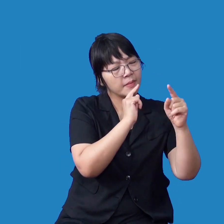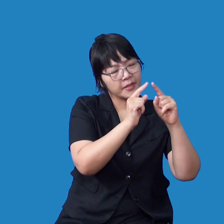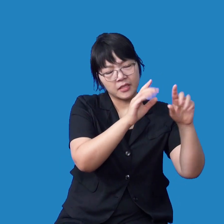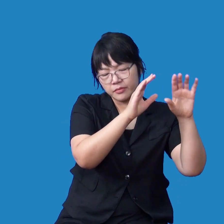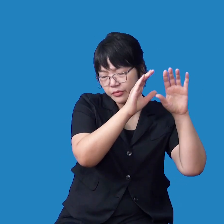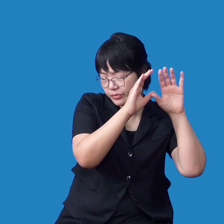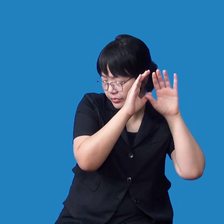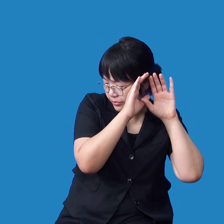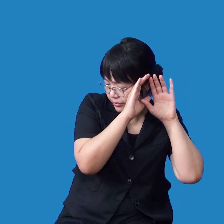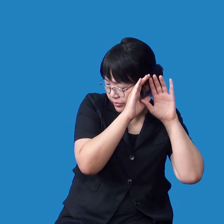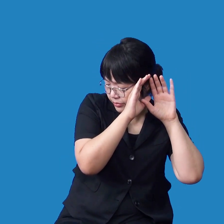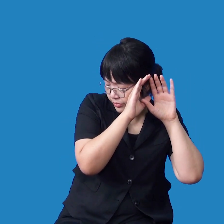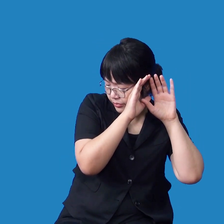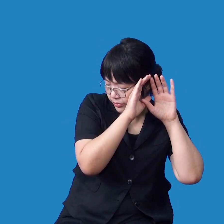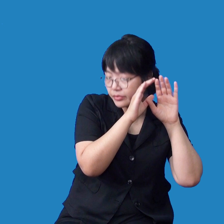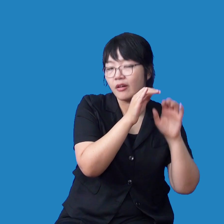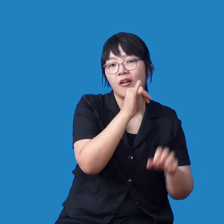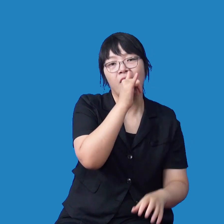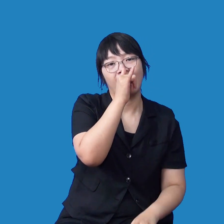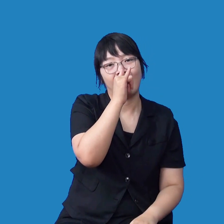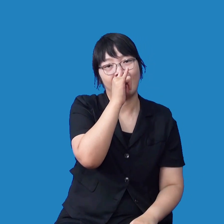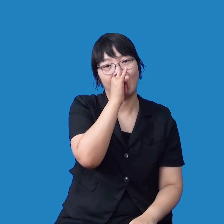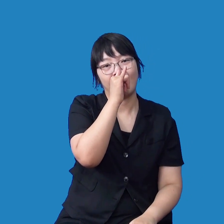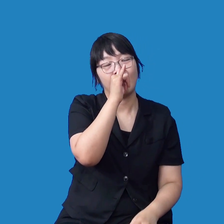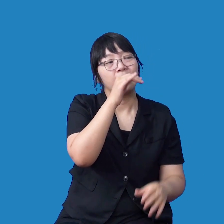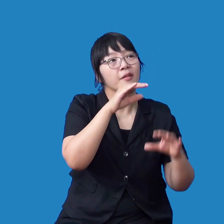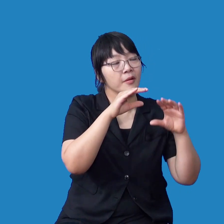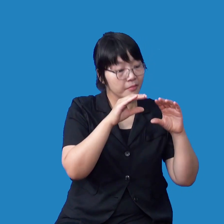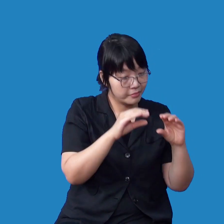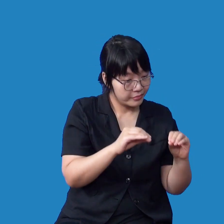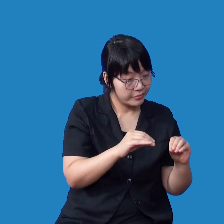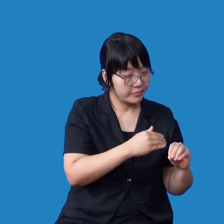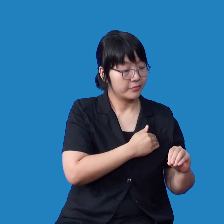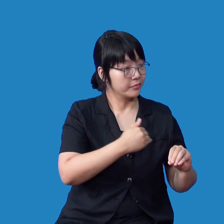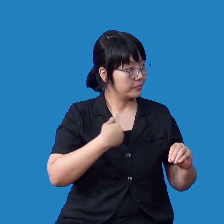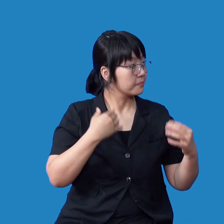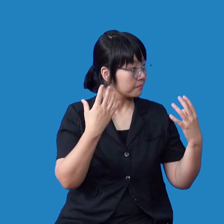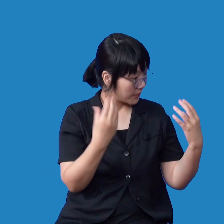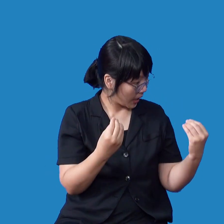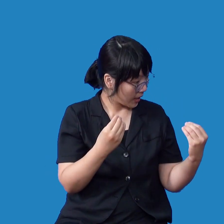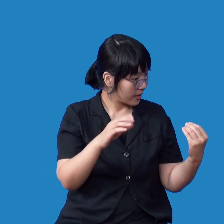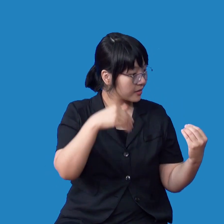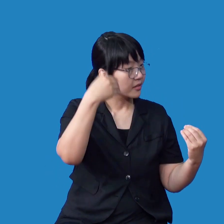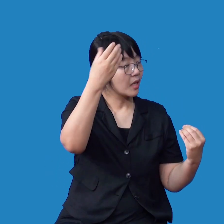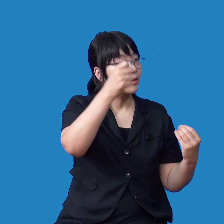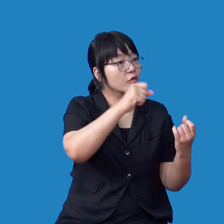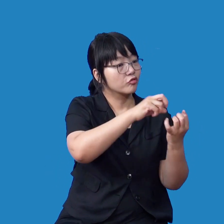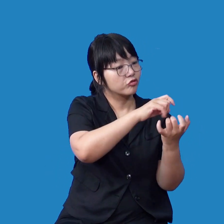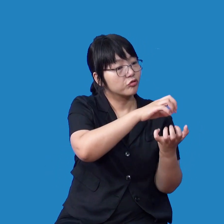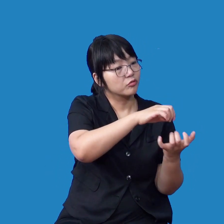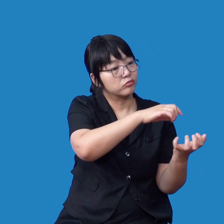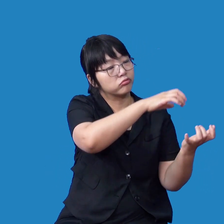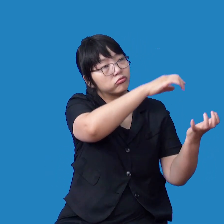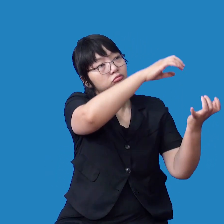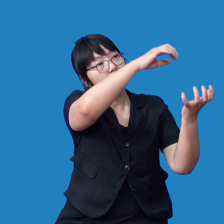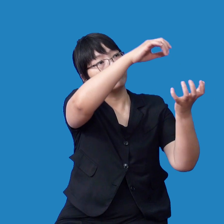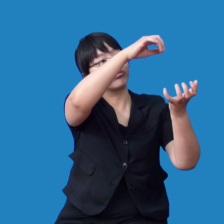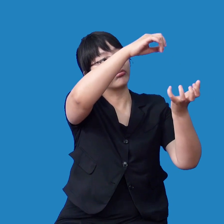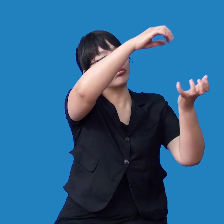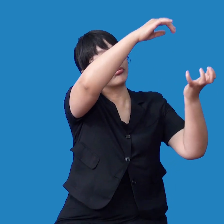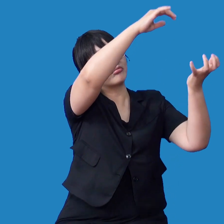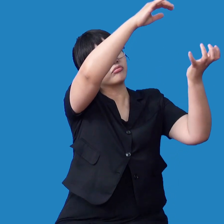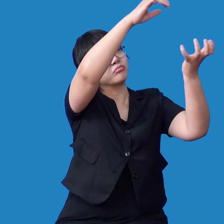들었습니다. 어느 정도 멈춤의 목적이 실현되면 다시 성막 위에 있던 구름이